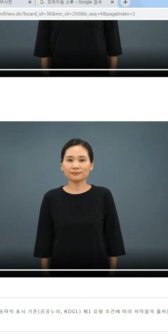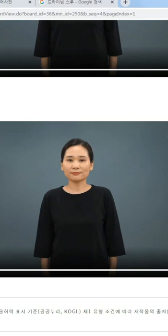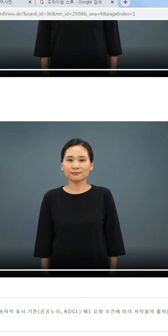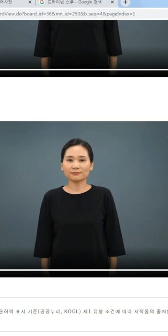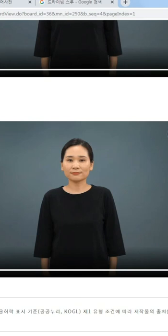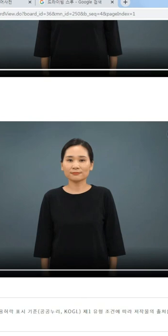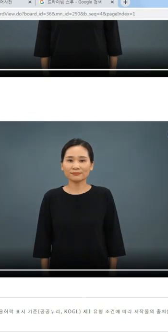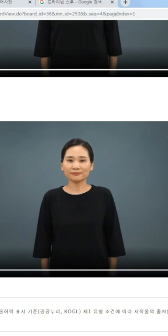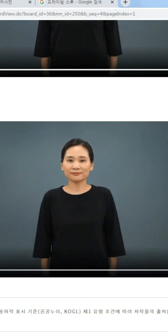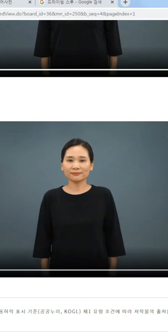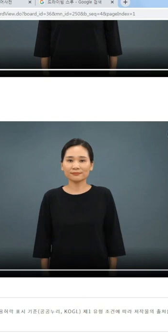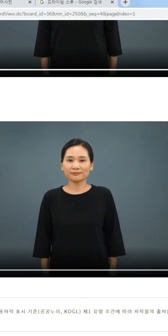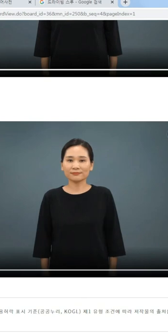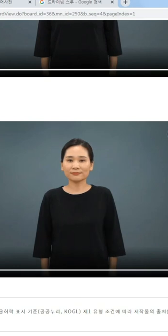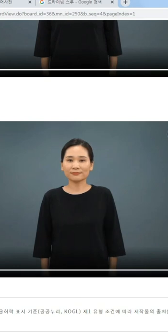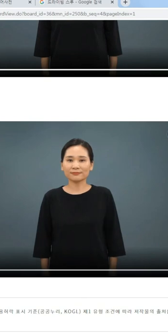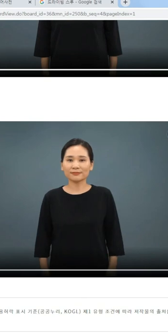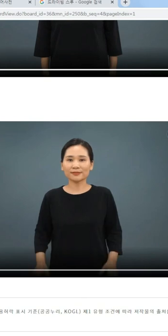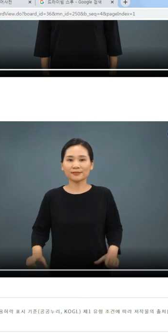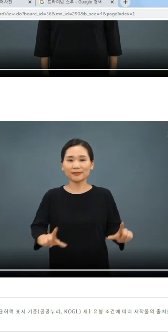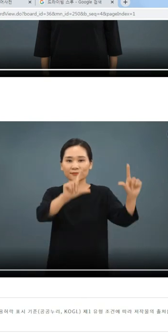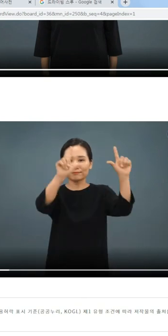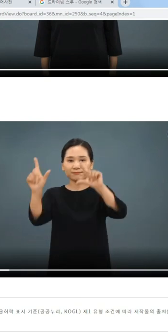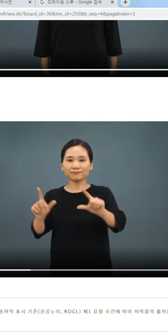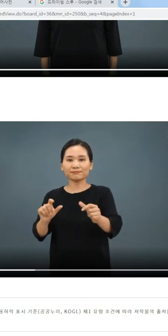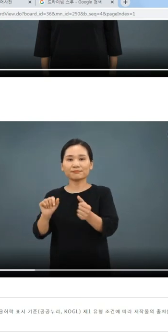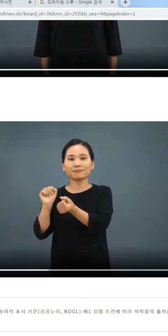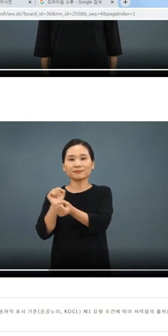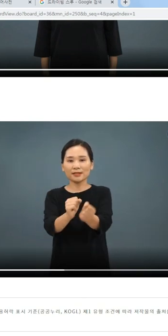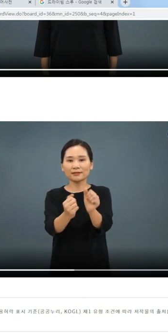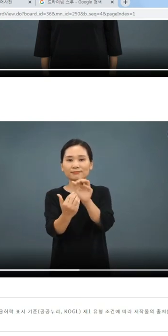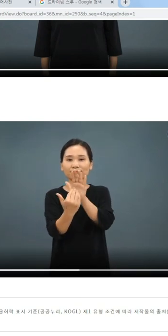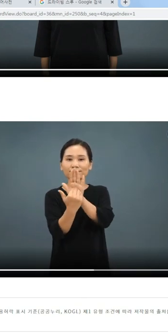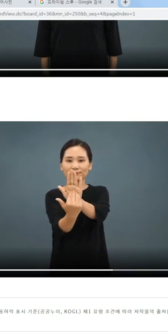이게 생활방역 이건 수화 아닙니다. 이거는 수화 방식이 아닙니다.